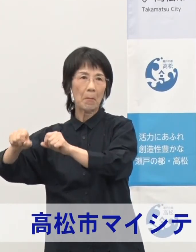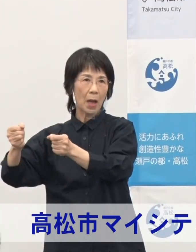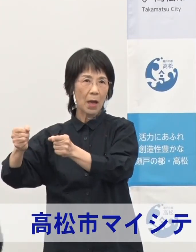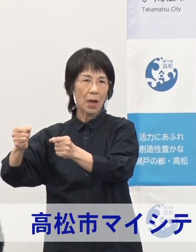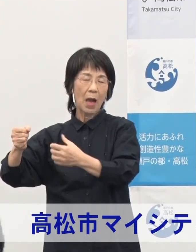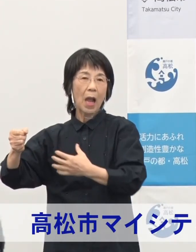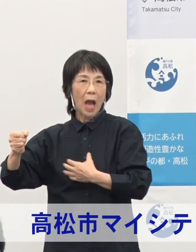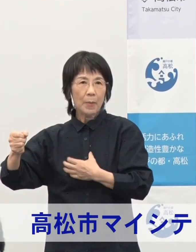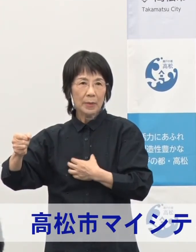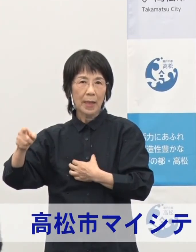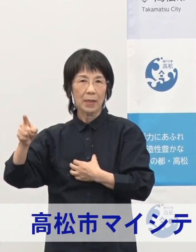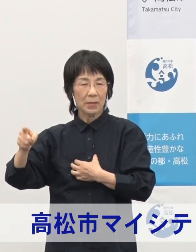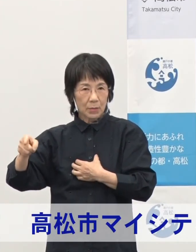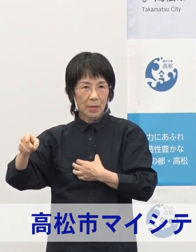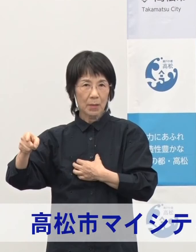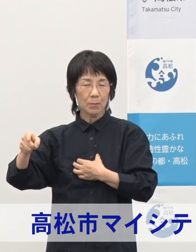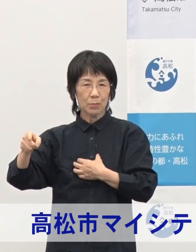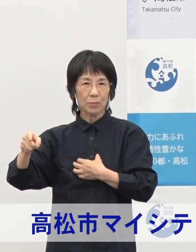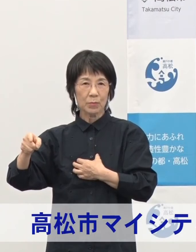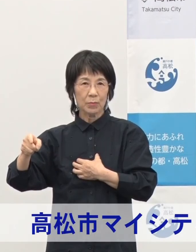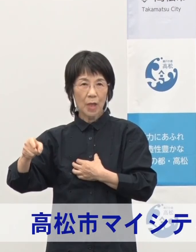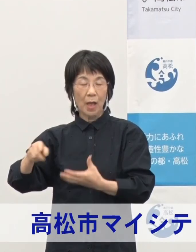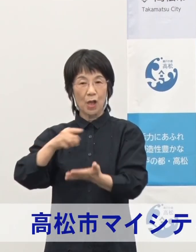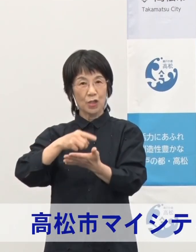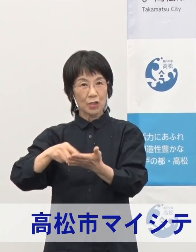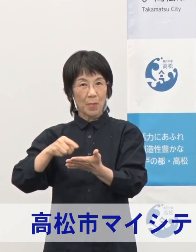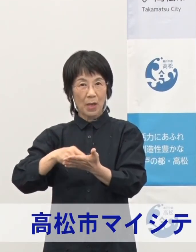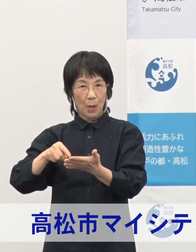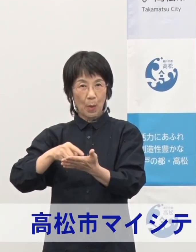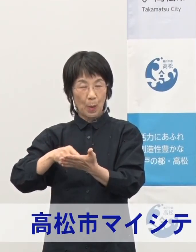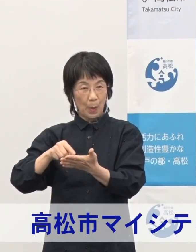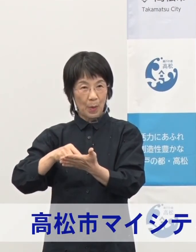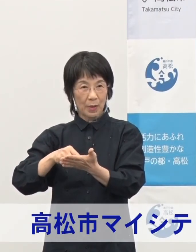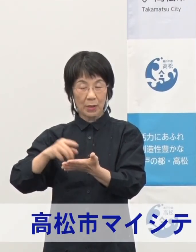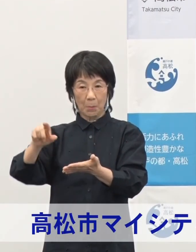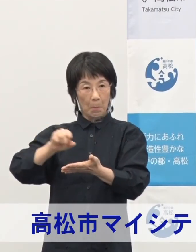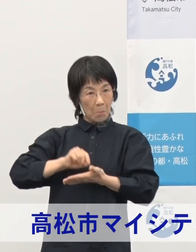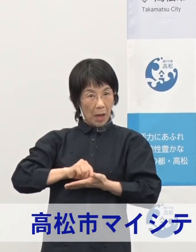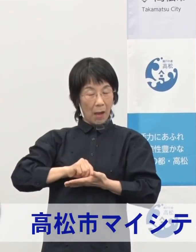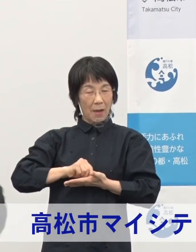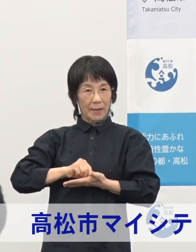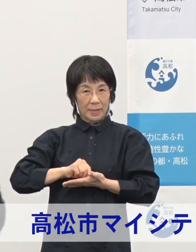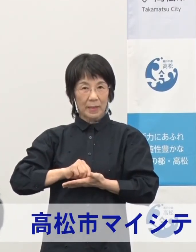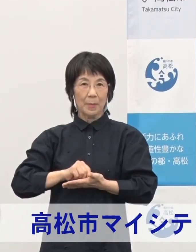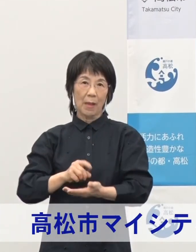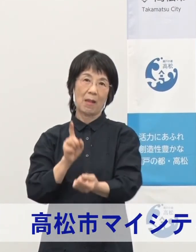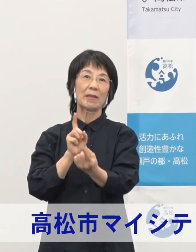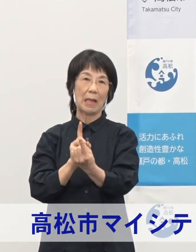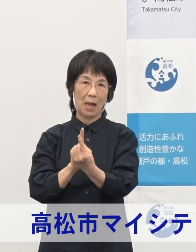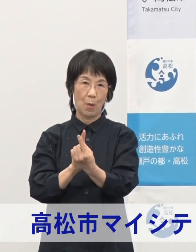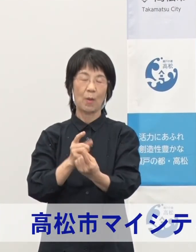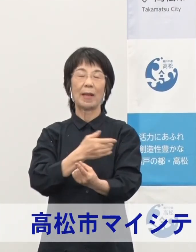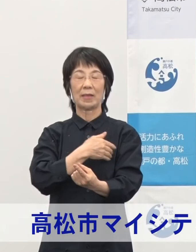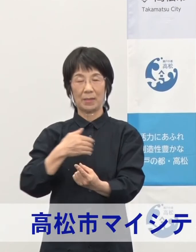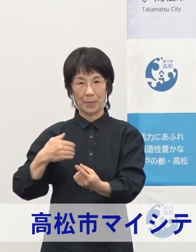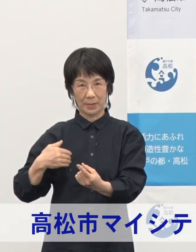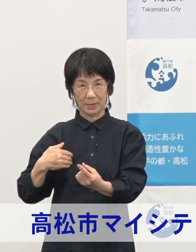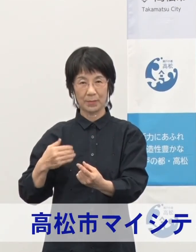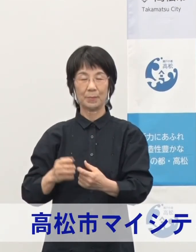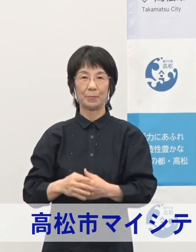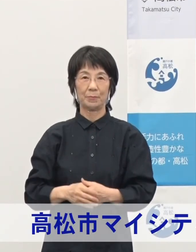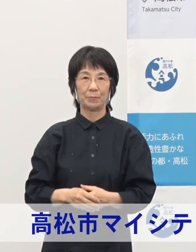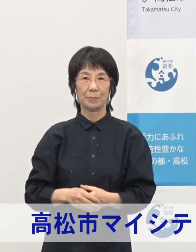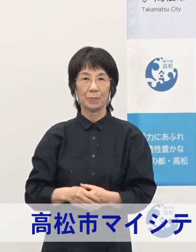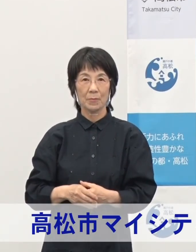それをそのままスマホの方からレポートしていただければそれに対応できるというものでございます